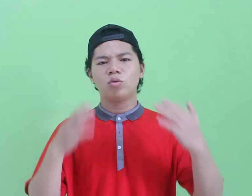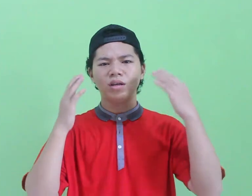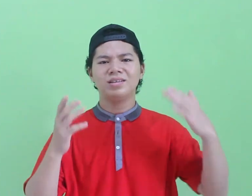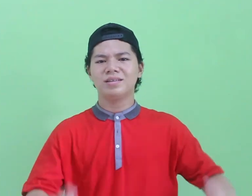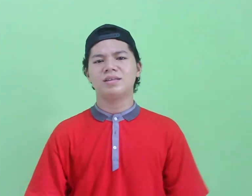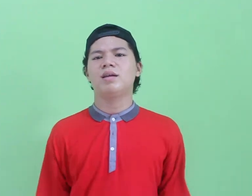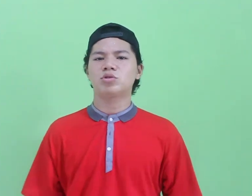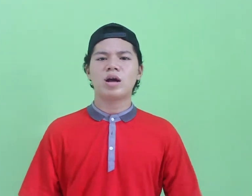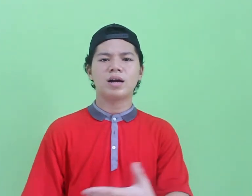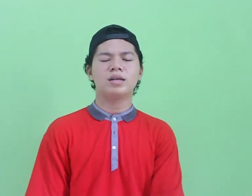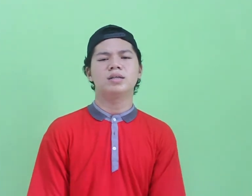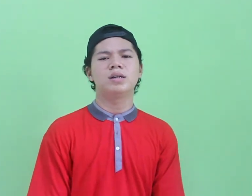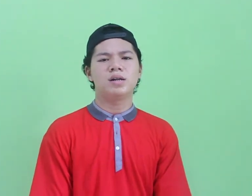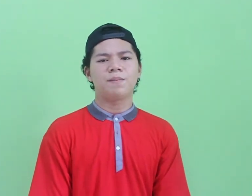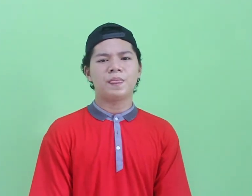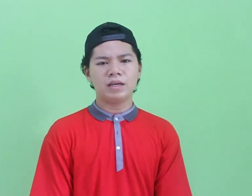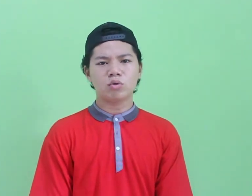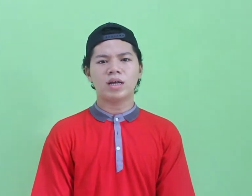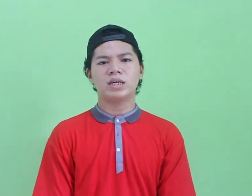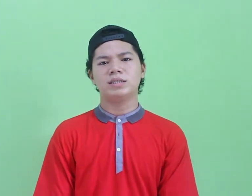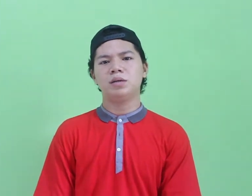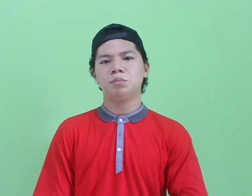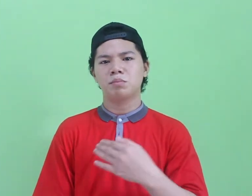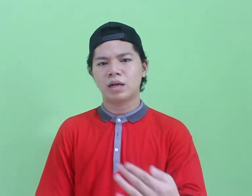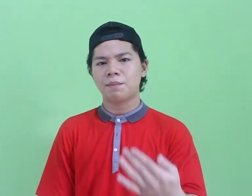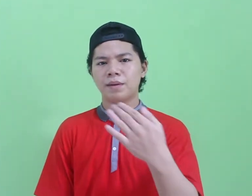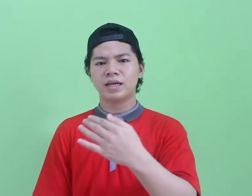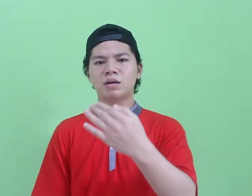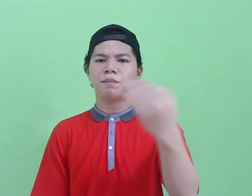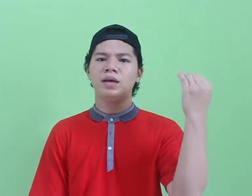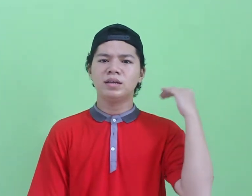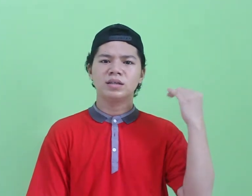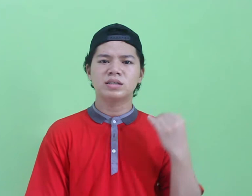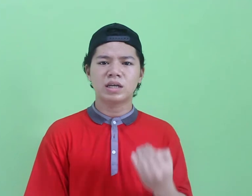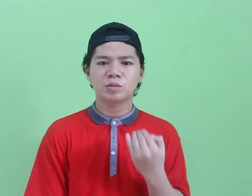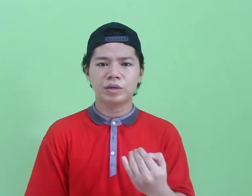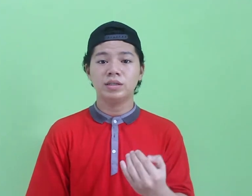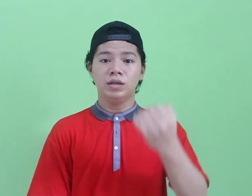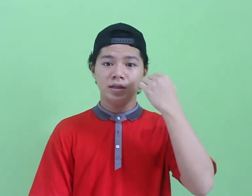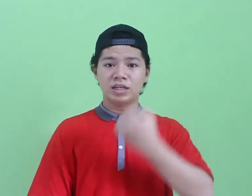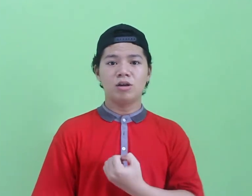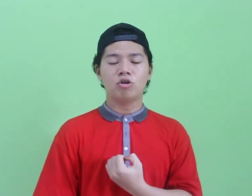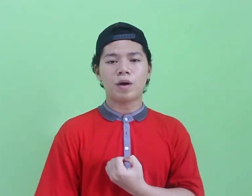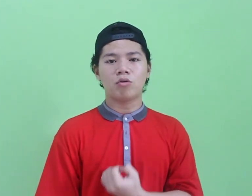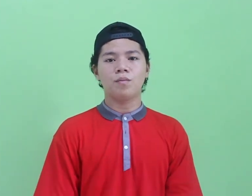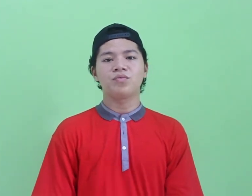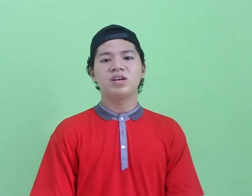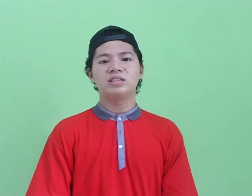kan tidak masuk akal, dan itu alasannya kenapa mereka sampai nge-suspend channel YouTube aku.